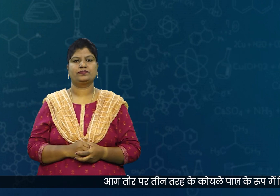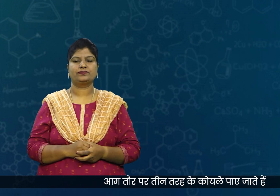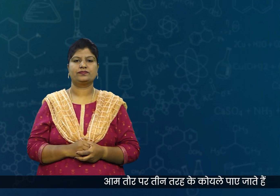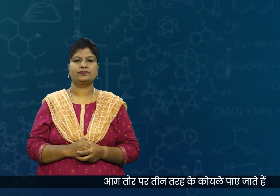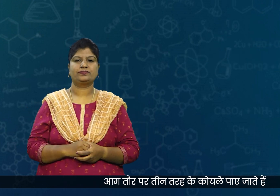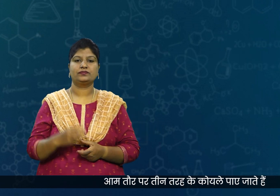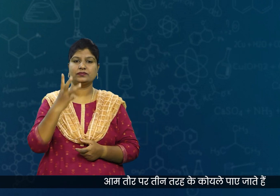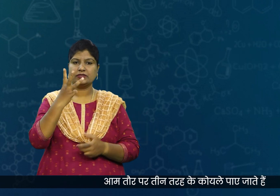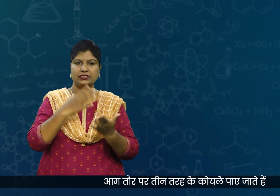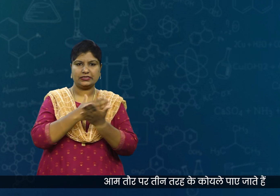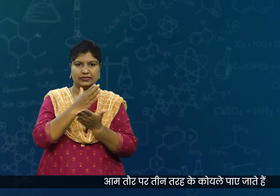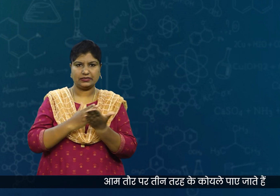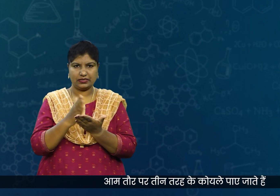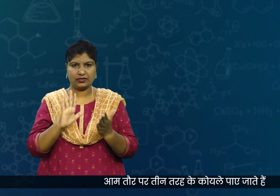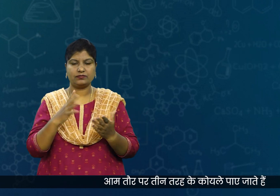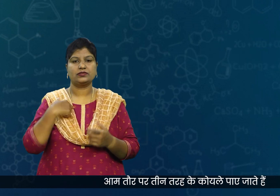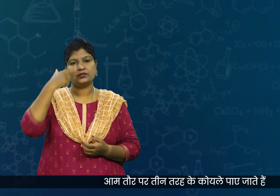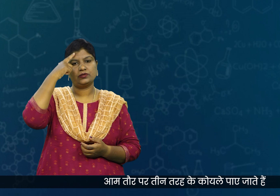आमतौर पर 3 तरह के कोयले पाए जाते हैं।